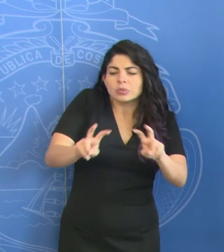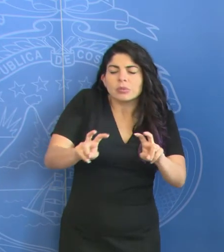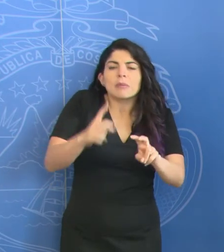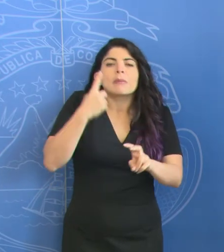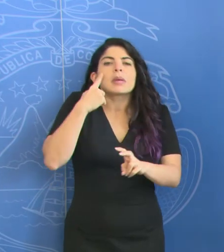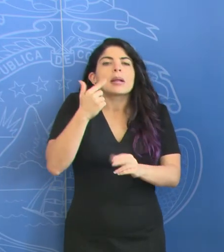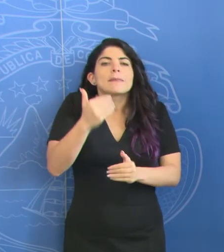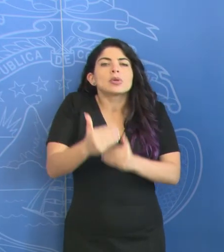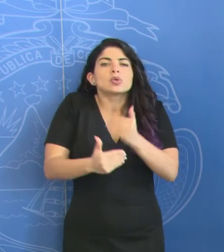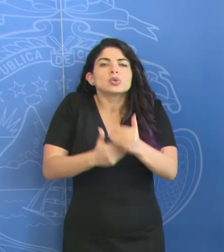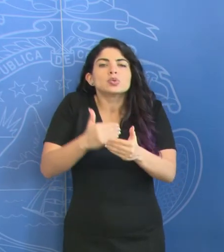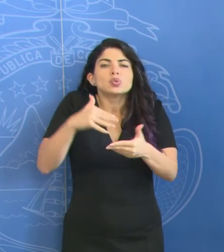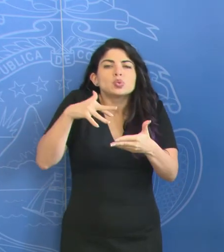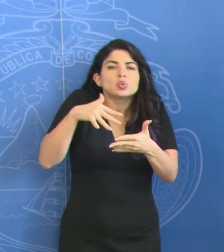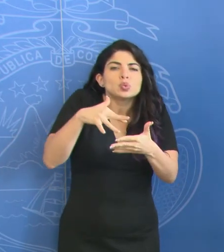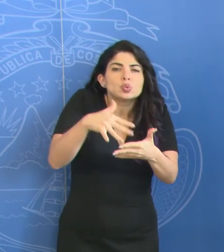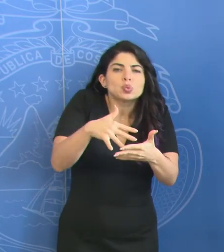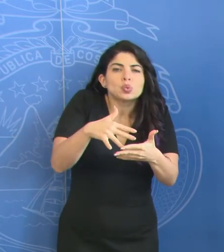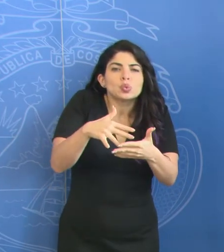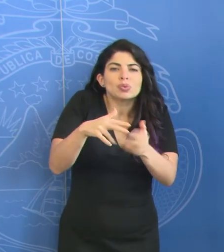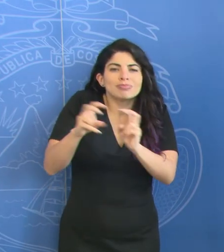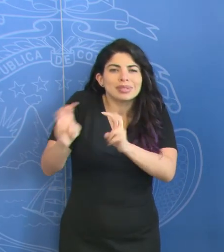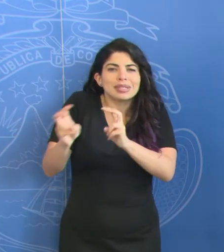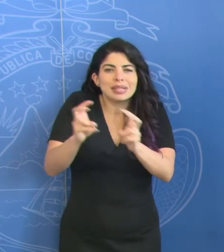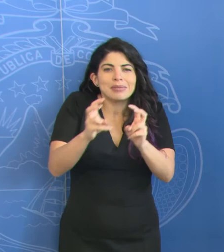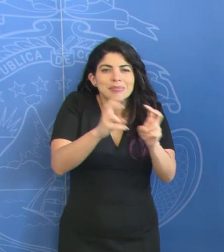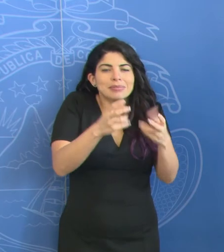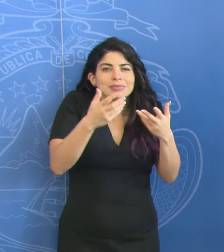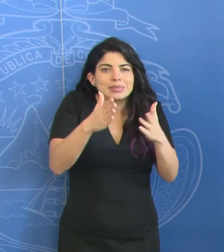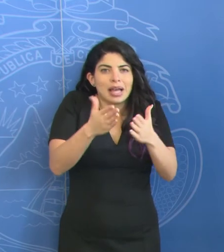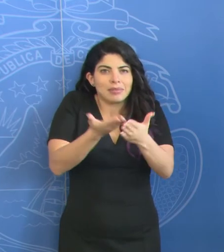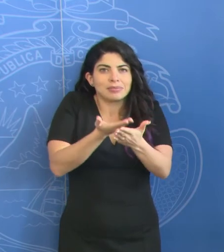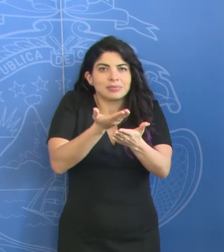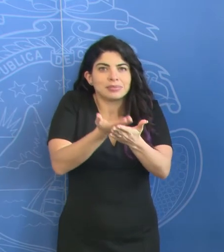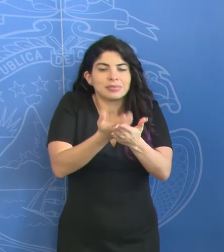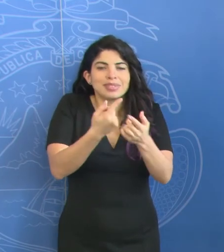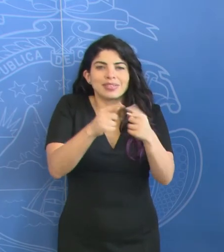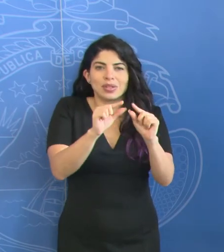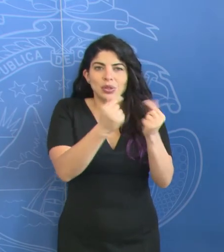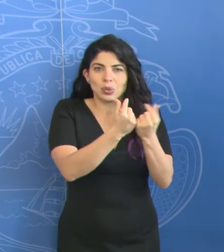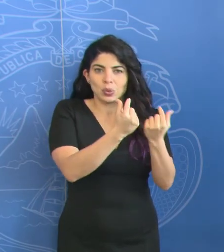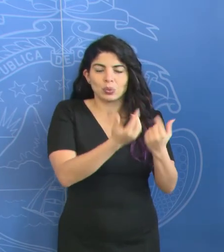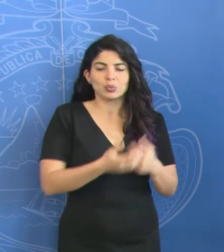de estudio de los temas que han sido presentados por los distintos sectores.